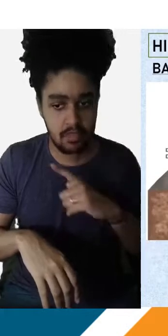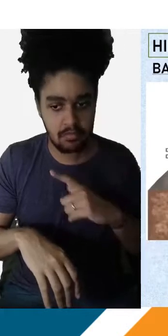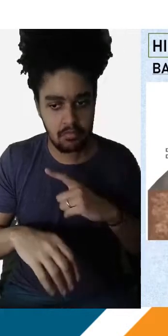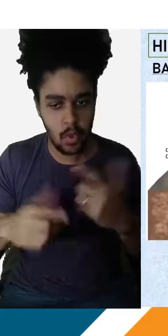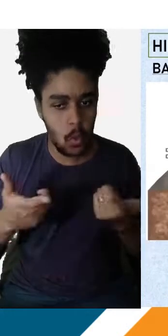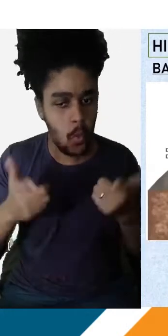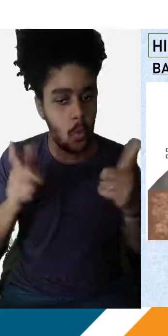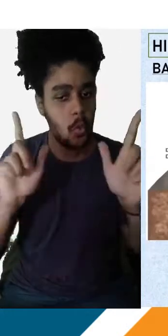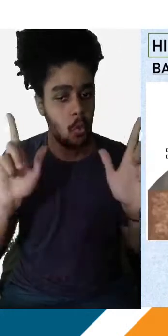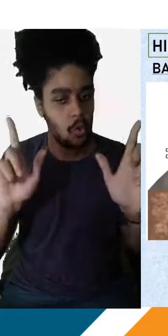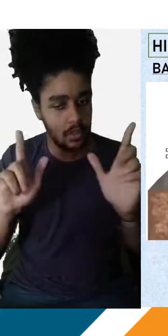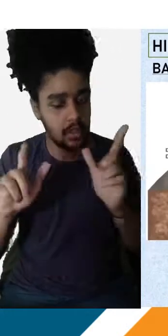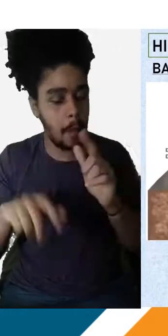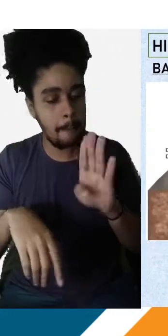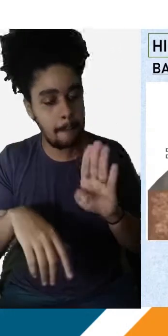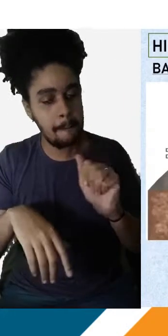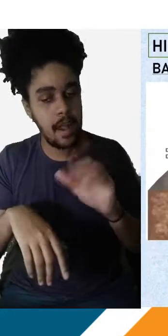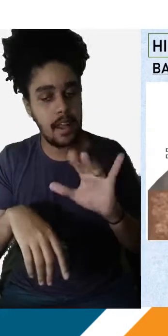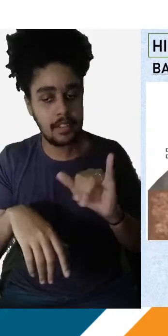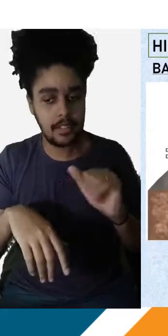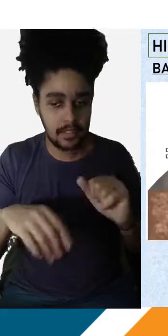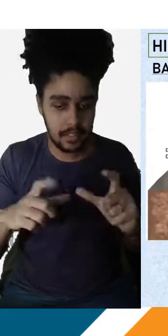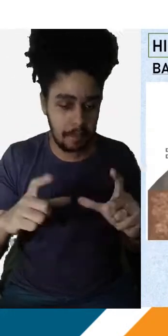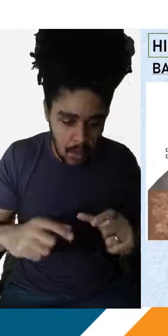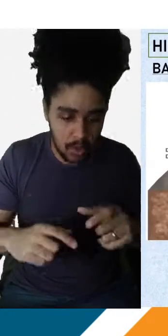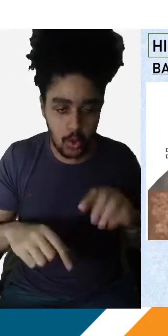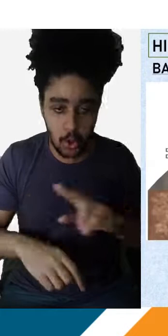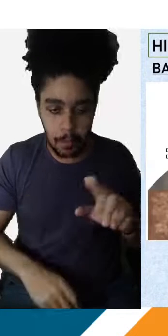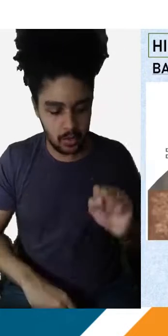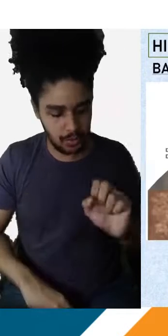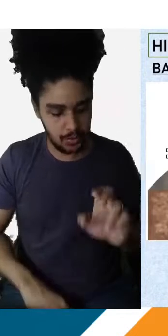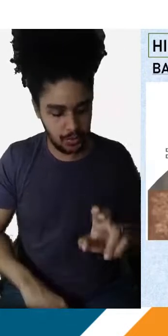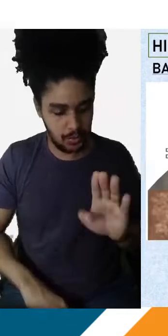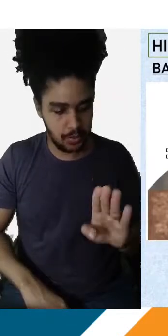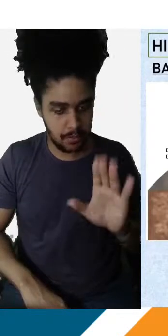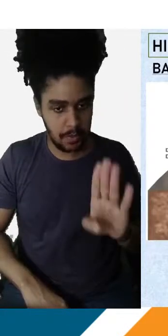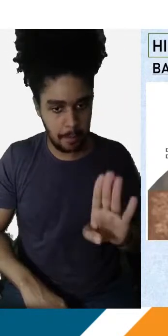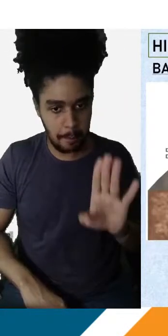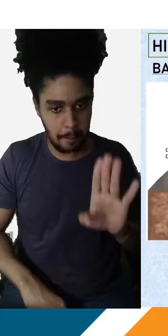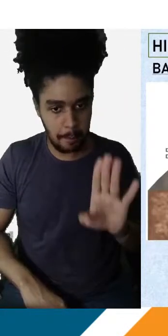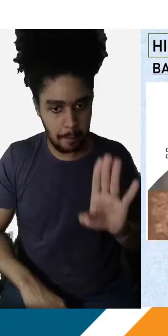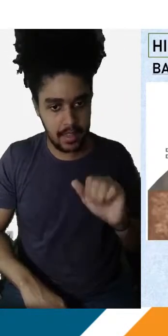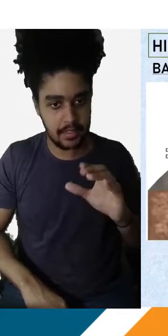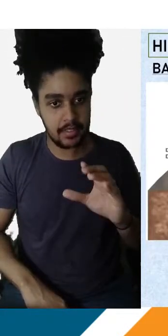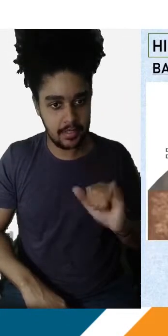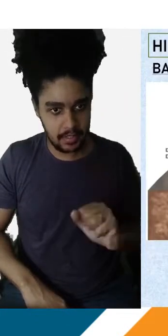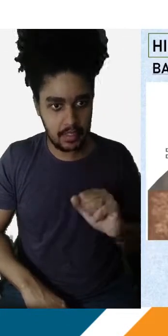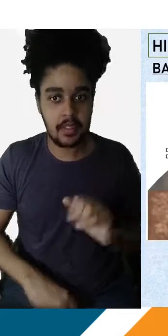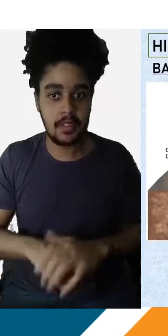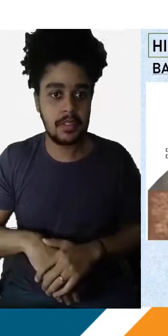bacias hidrográficas menores, que nós chamamos de subbacias. Essa imagem é super válida,